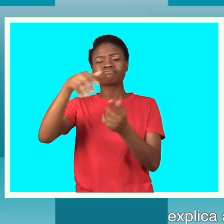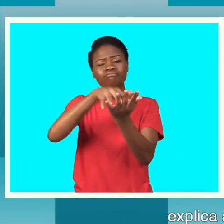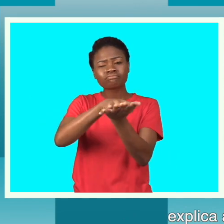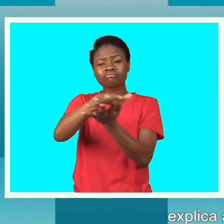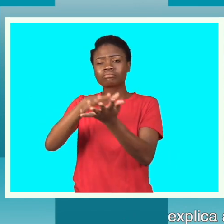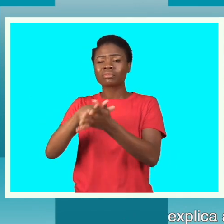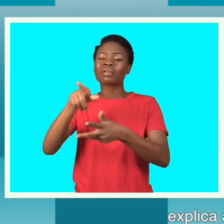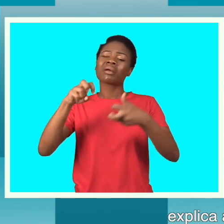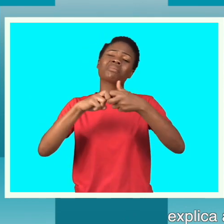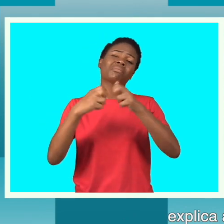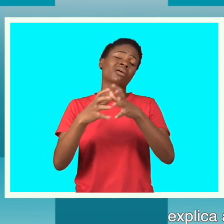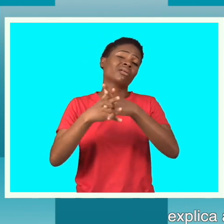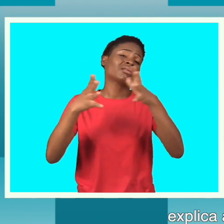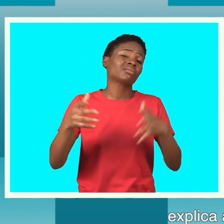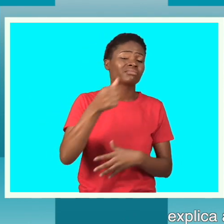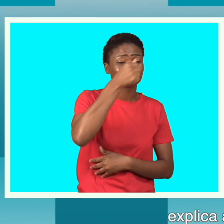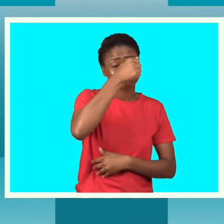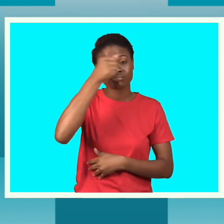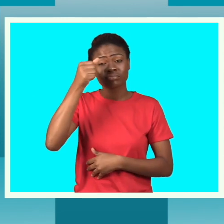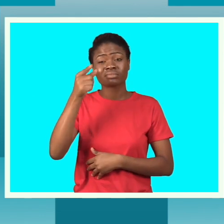enfrentadas no combate a este mal.